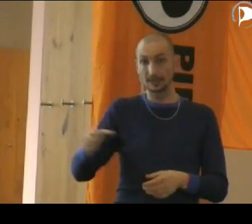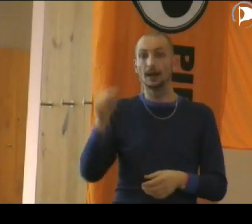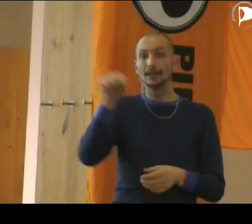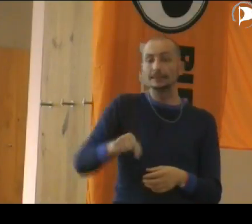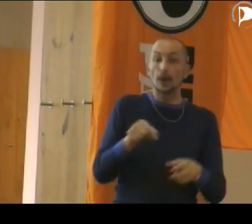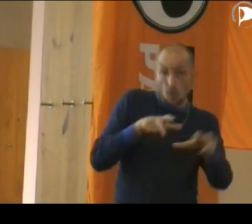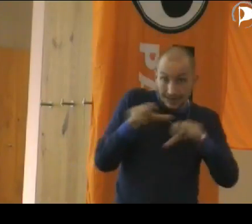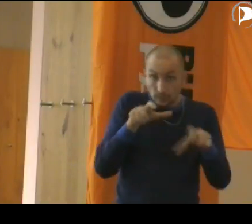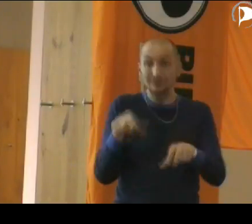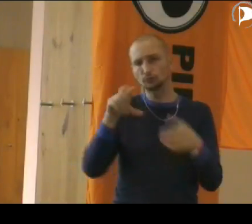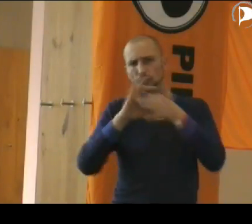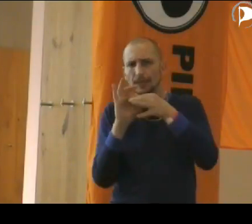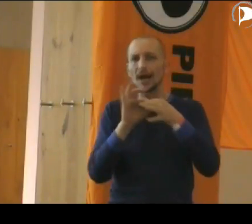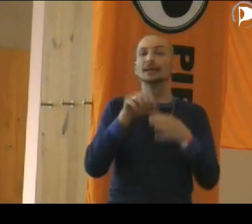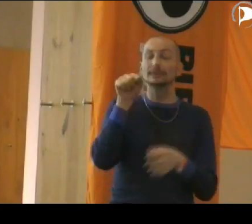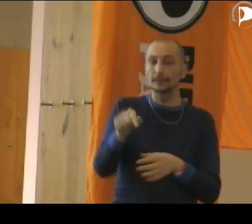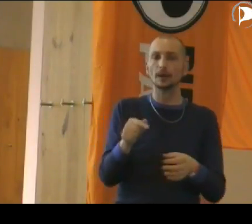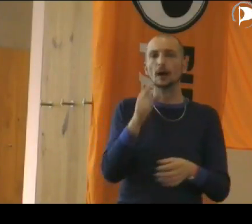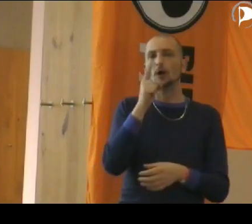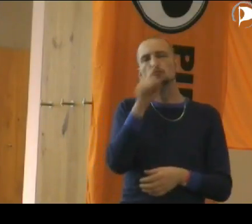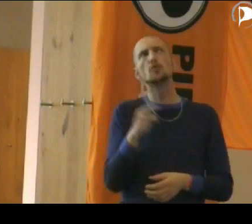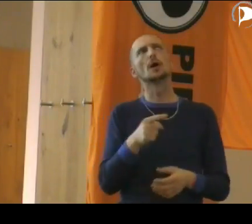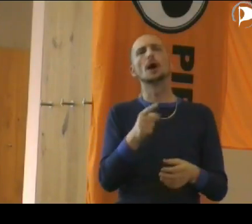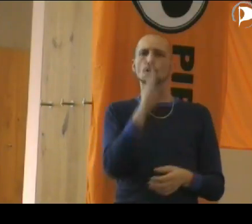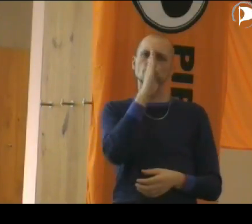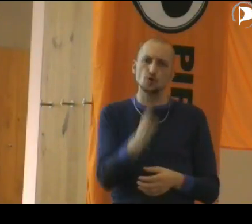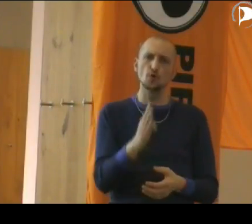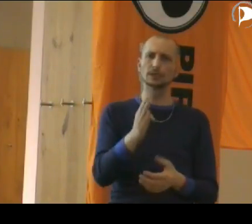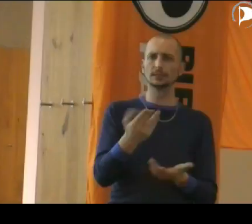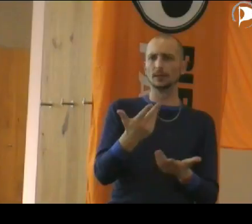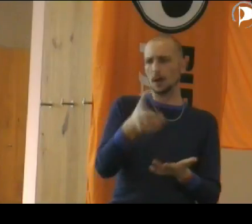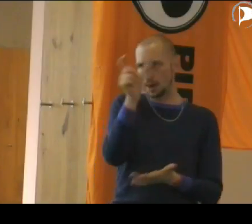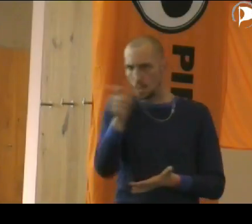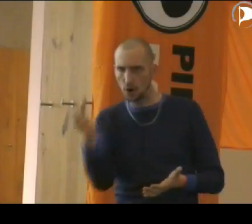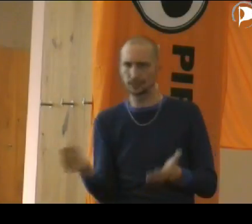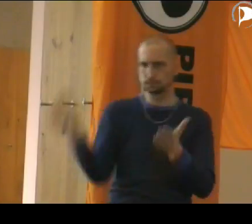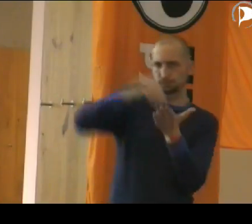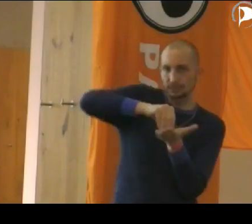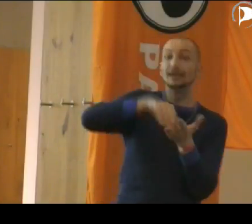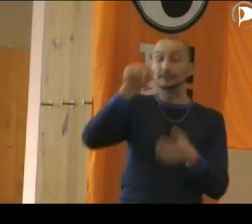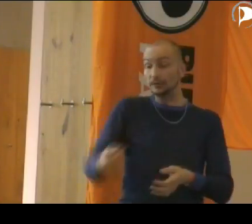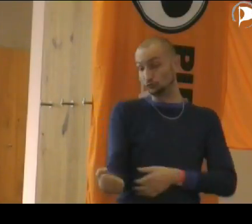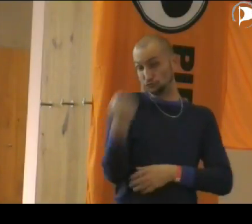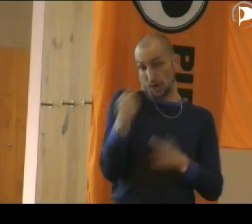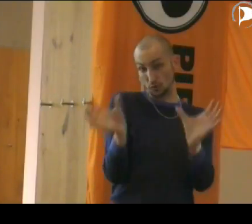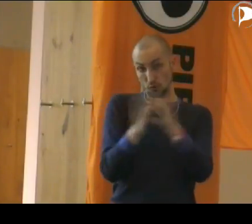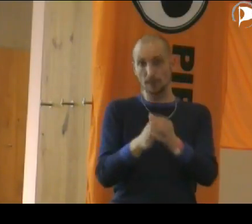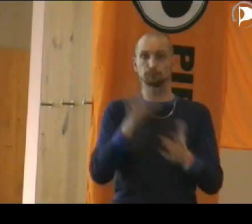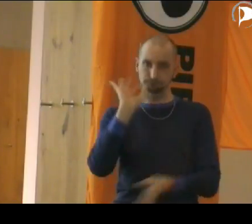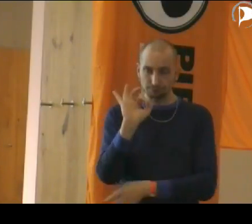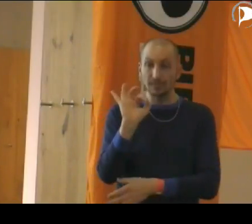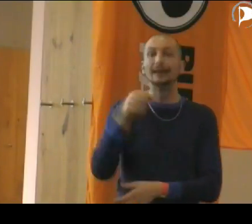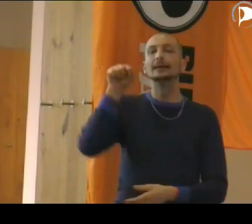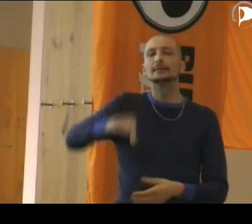die order an geht das nicht einfach so eine notbesetzung modersohn ist für autos und ihr habt wirklich sehr sehr starke doppel und